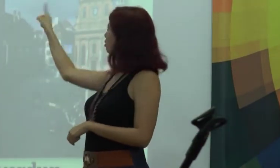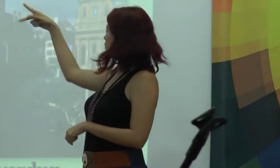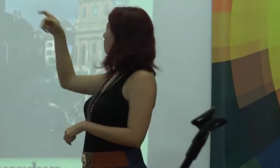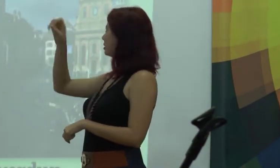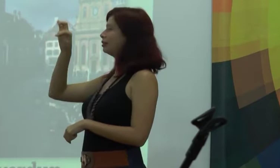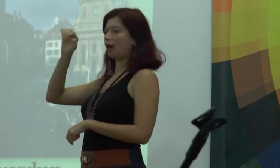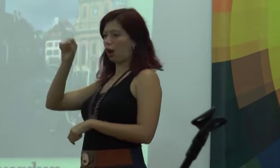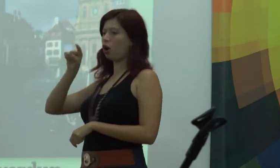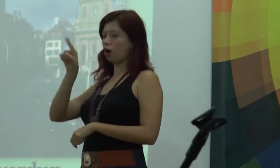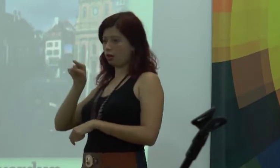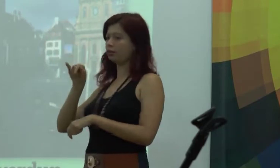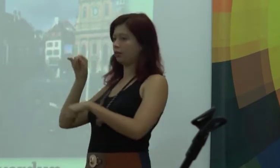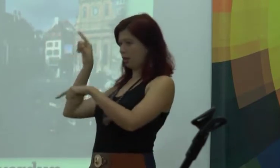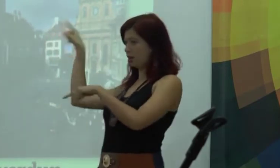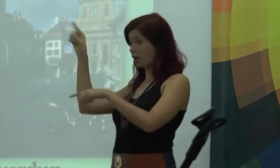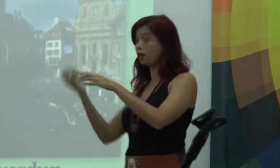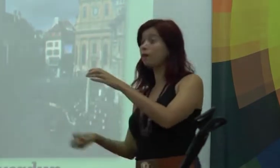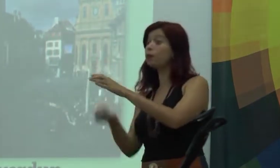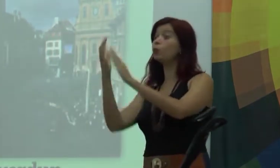Este é o nome dele.